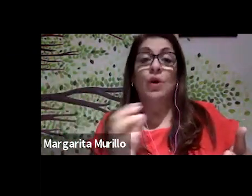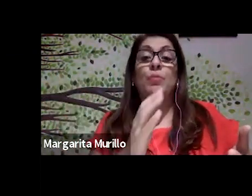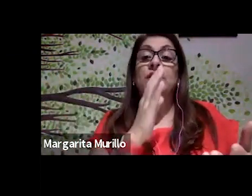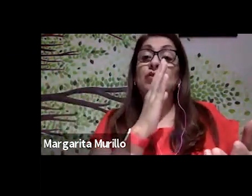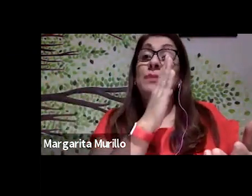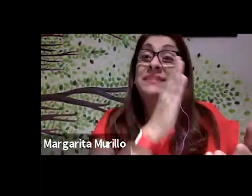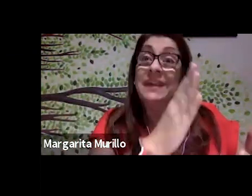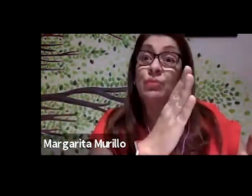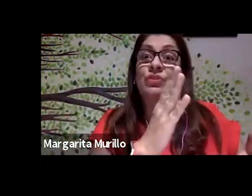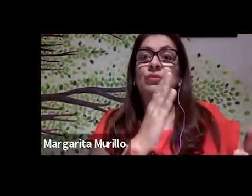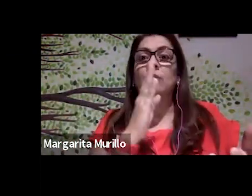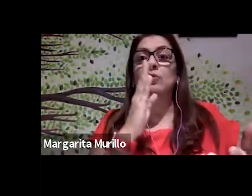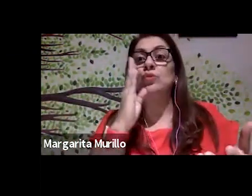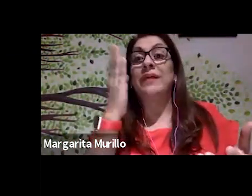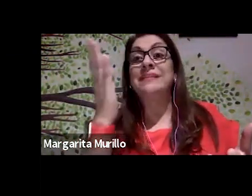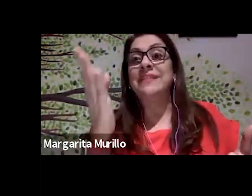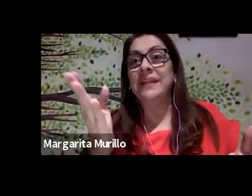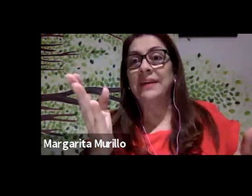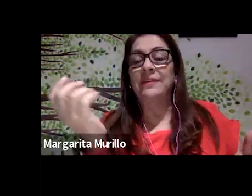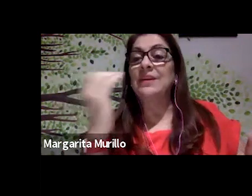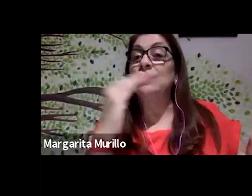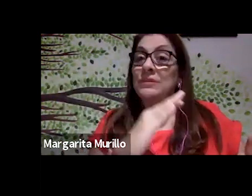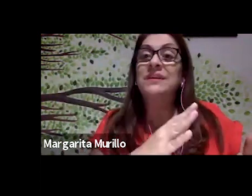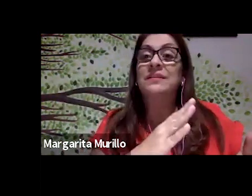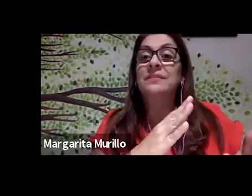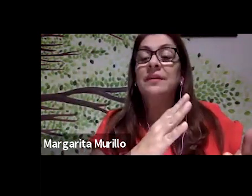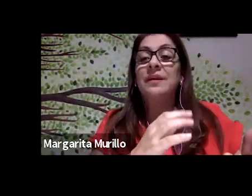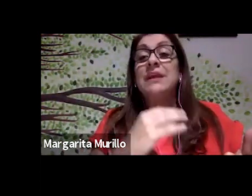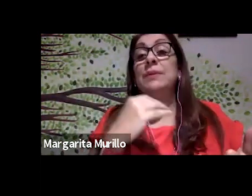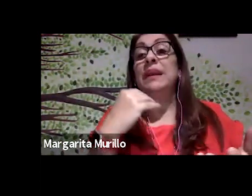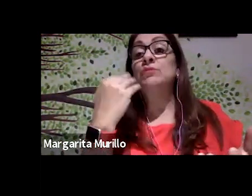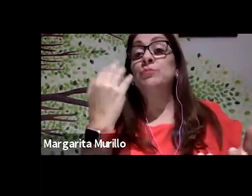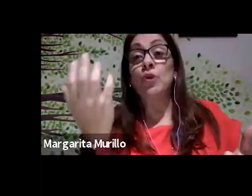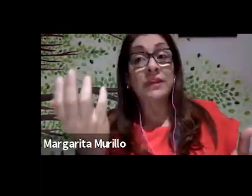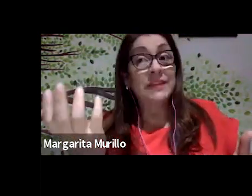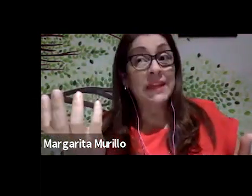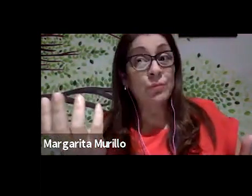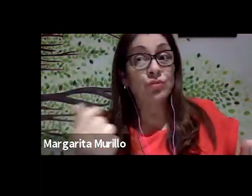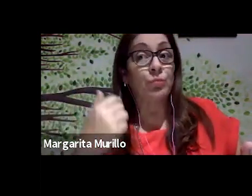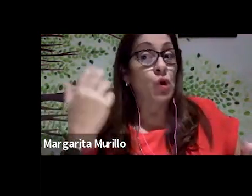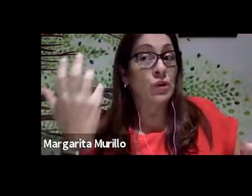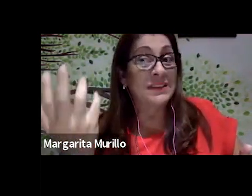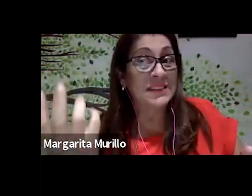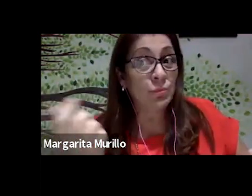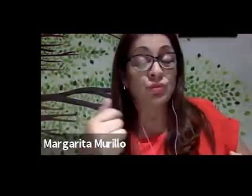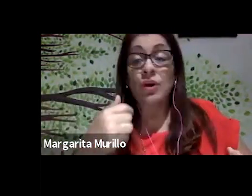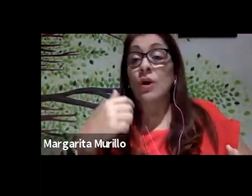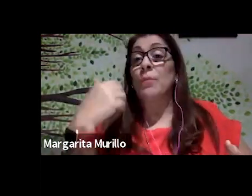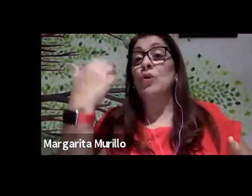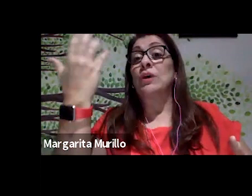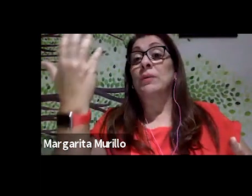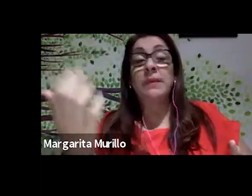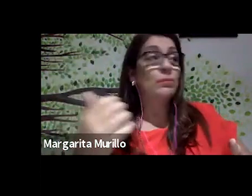porque nos metemos en una cultura del tener y no del ser y valemos por lo que tenemos por lo que hacemos